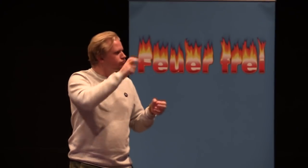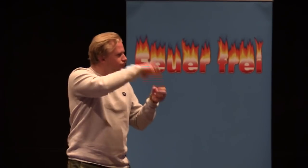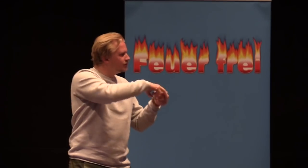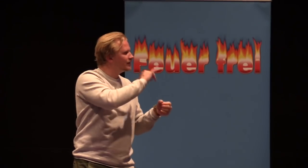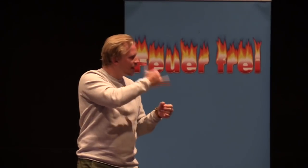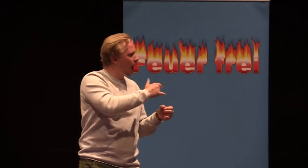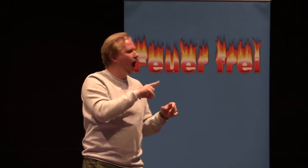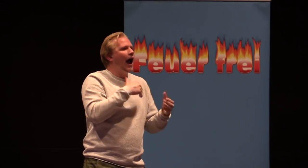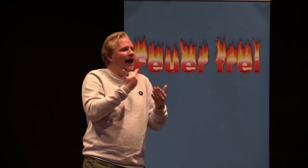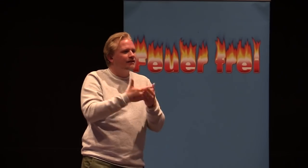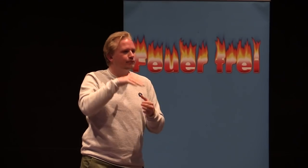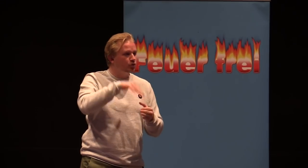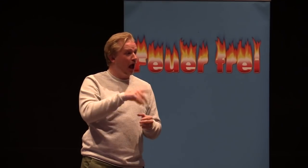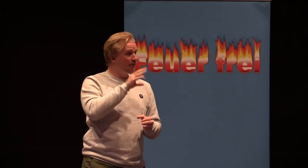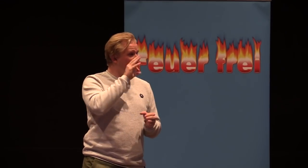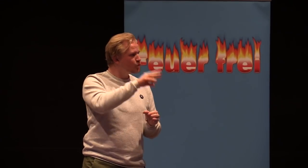Natürlich ist das auch immer ein Stück weit politische Arbeit,